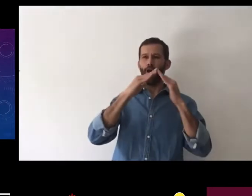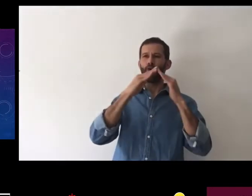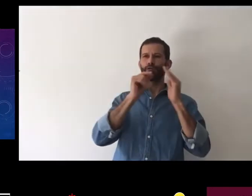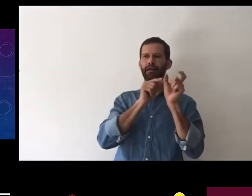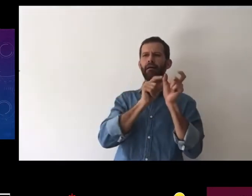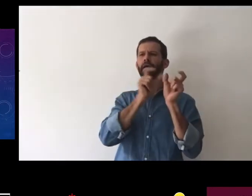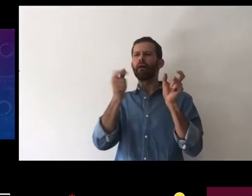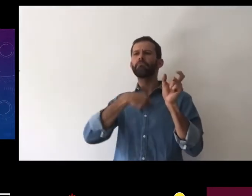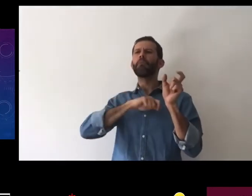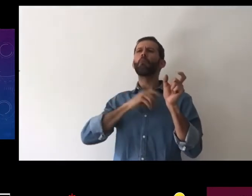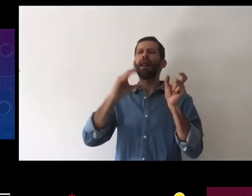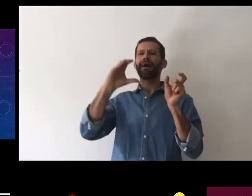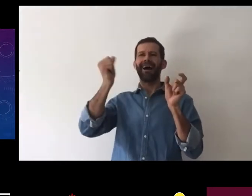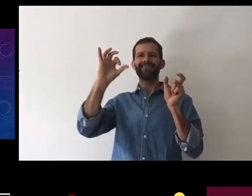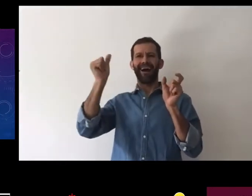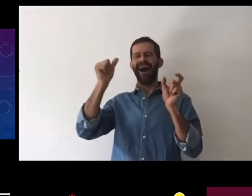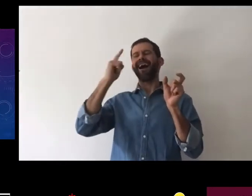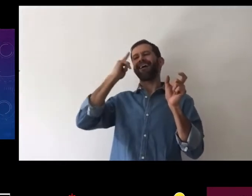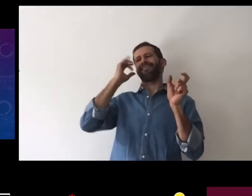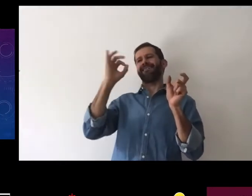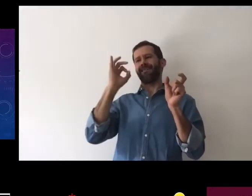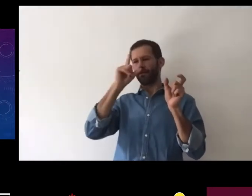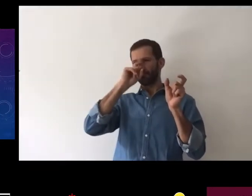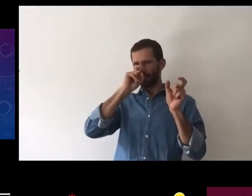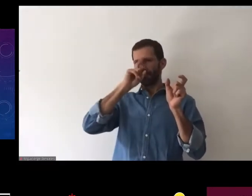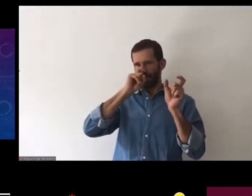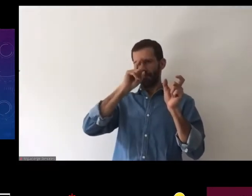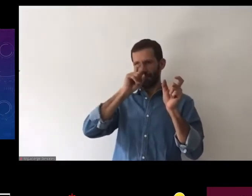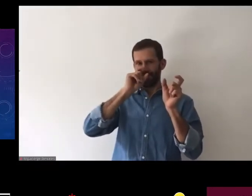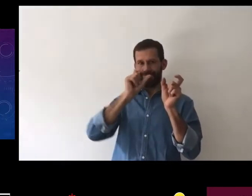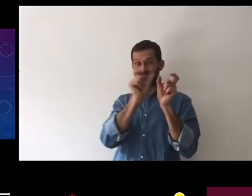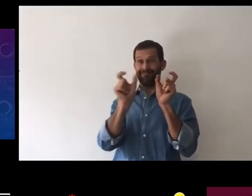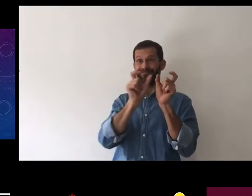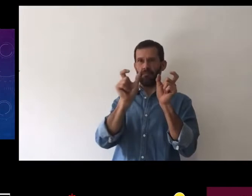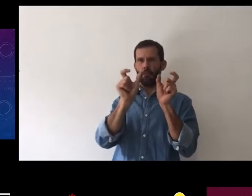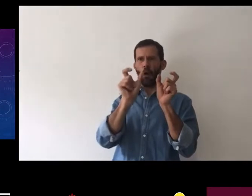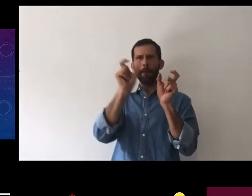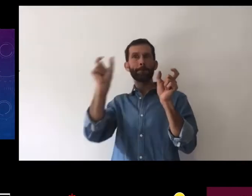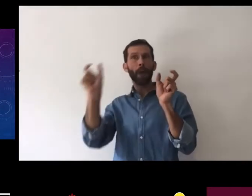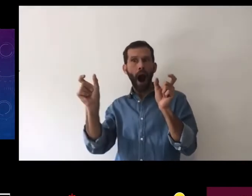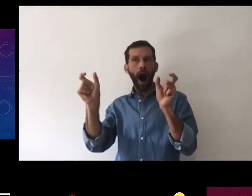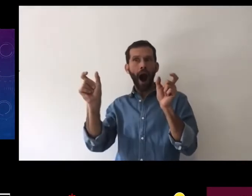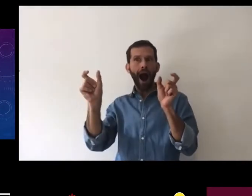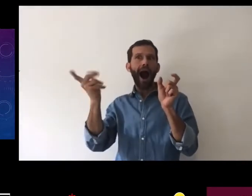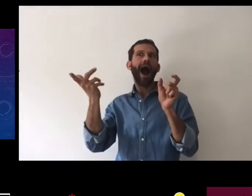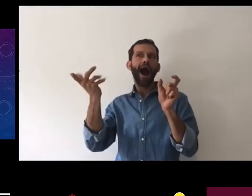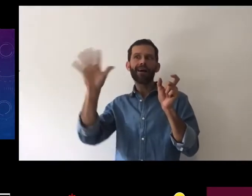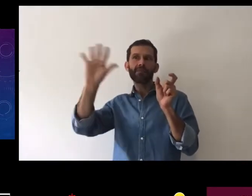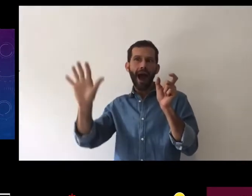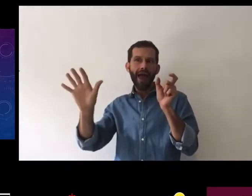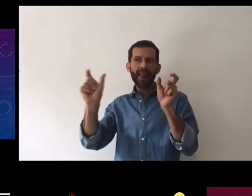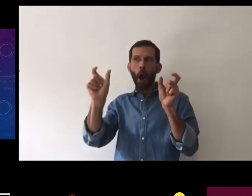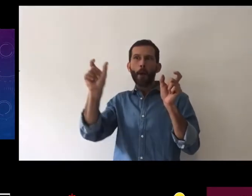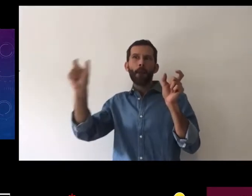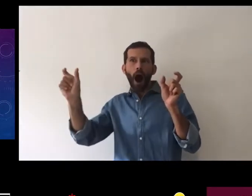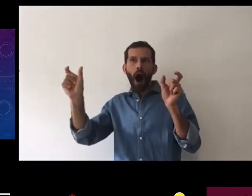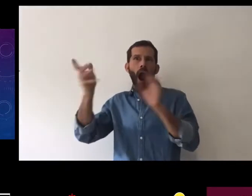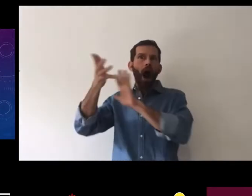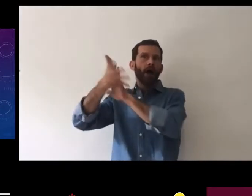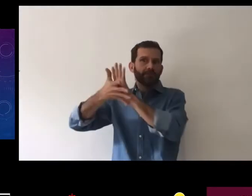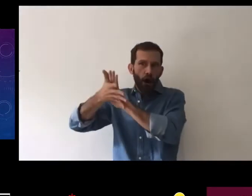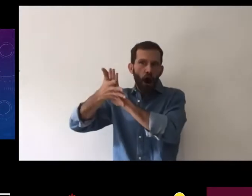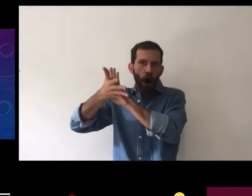una en el idioma que conozco, por ejemplo inglés, house, y su equivalente en español, casa. Y además